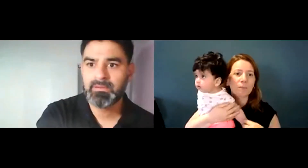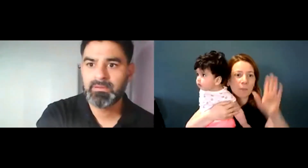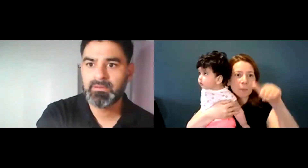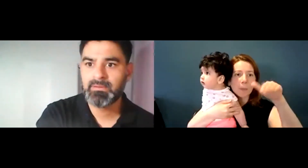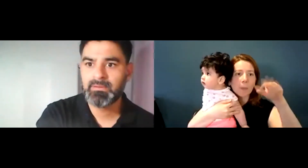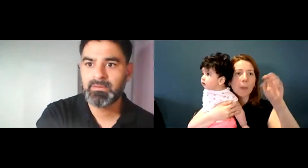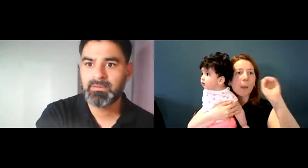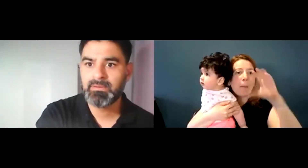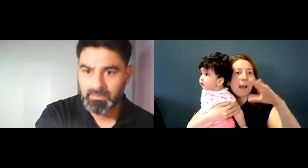¡Qué hermosa!